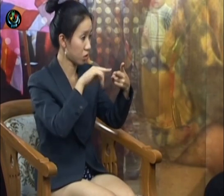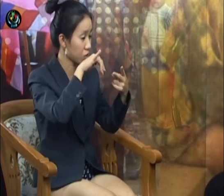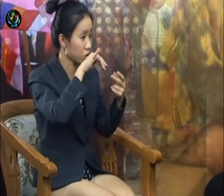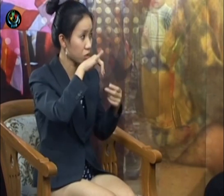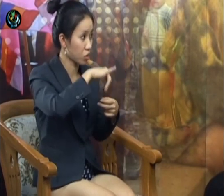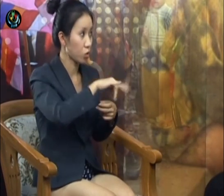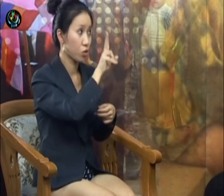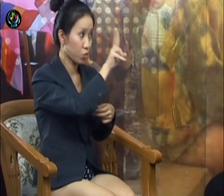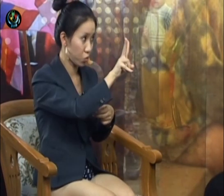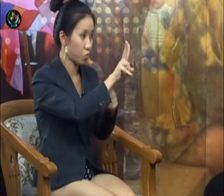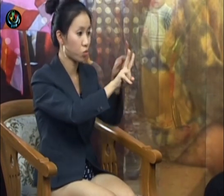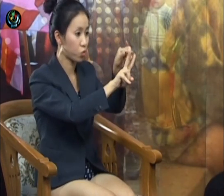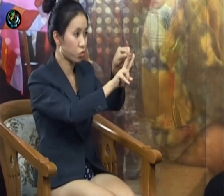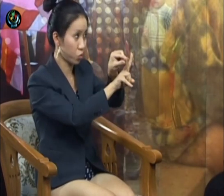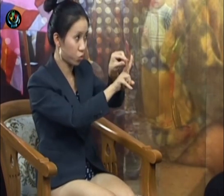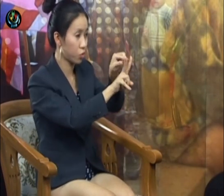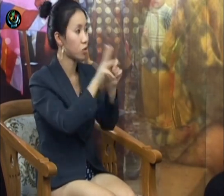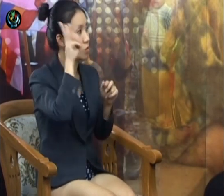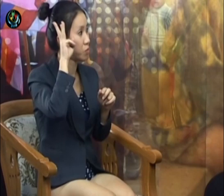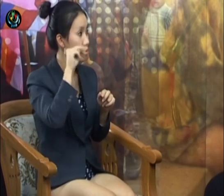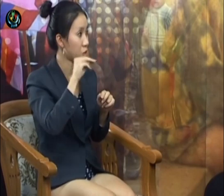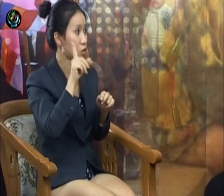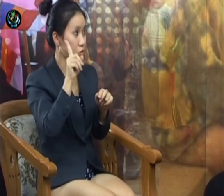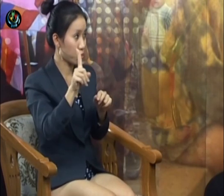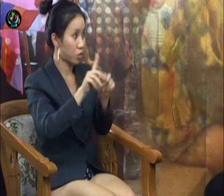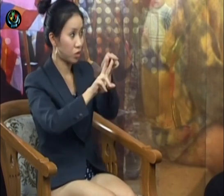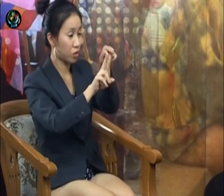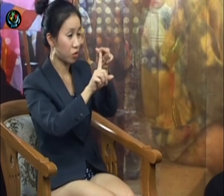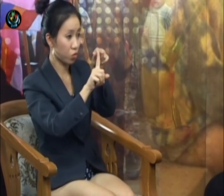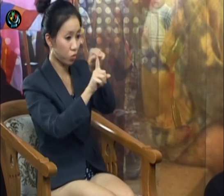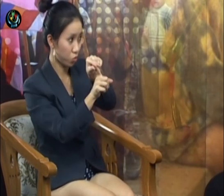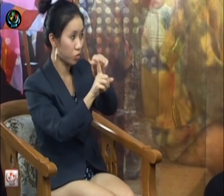လက်အောက်မှာရှိပါတယ်မေရီချစ်မင်းနားမကြားကလေးများကျောင်းကတော့မစ်ရှင်ကျောင်းဖြစ်ပါတယ်